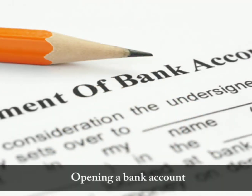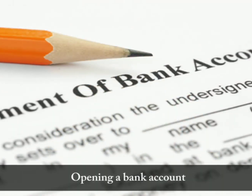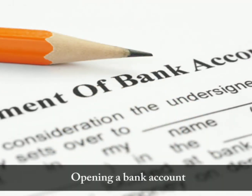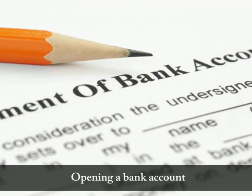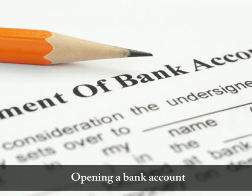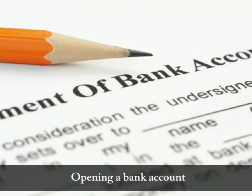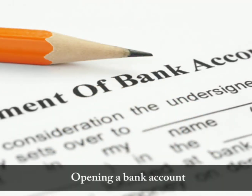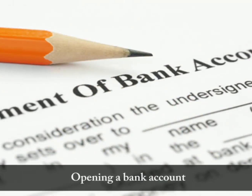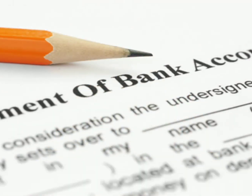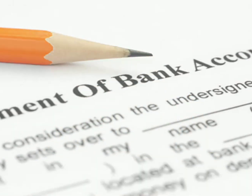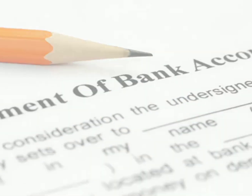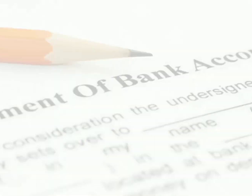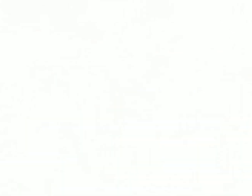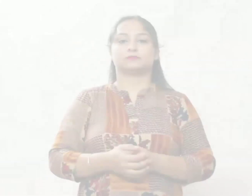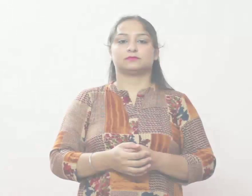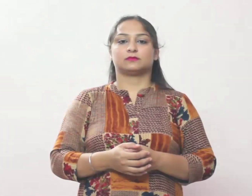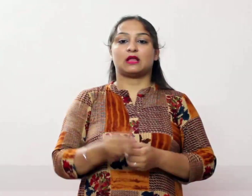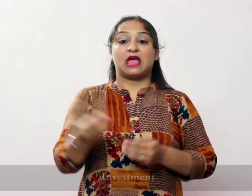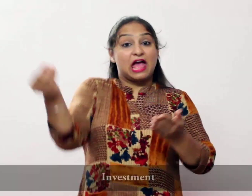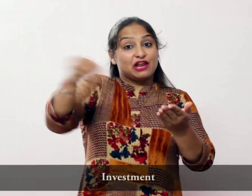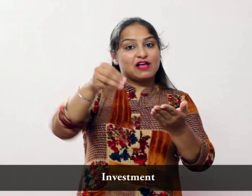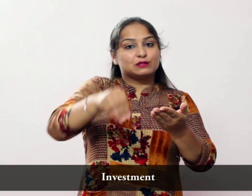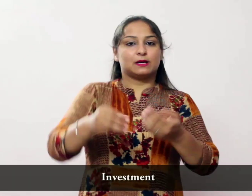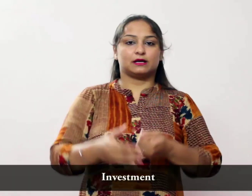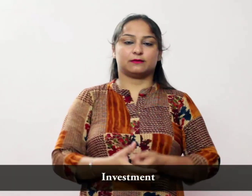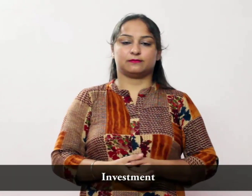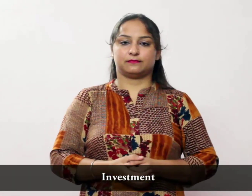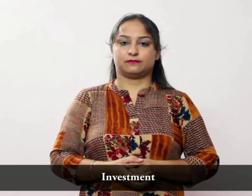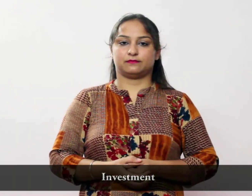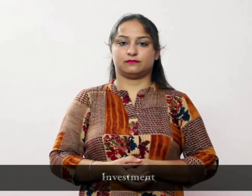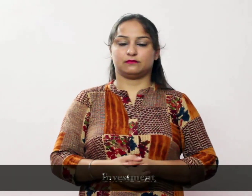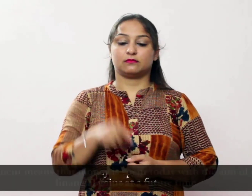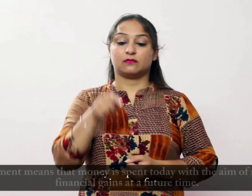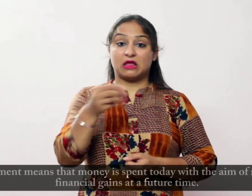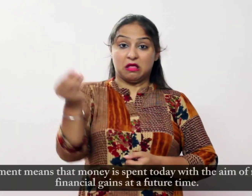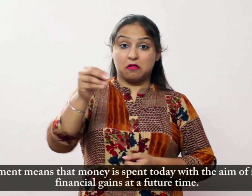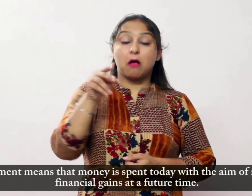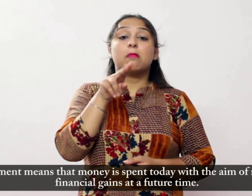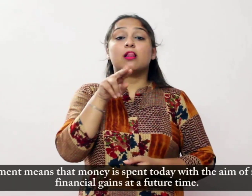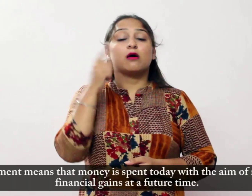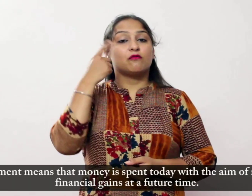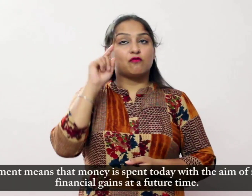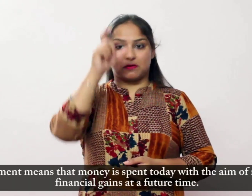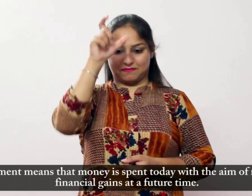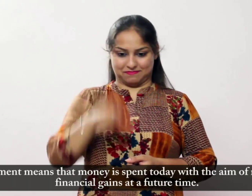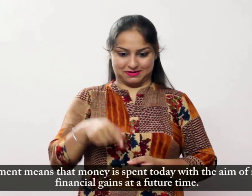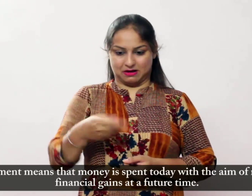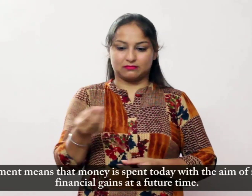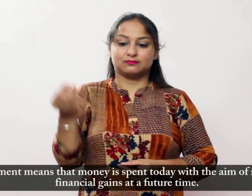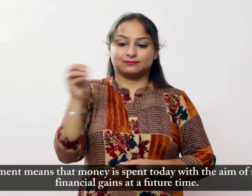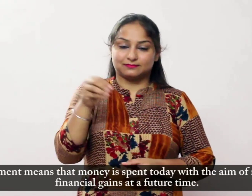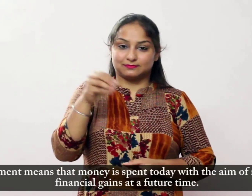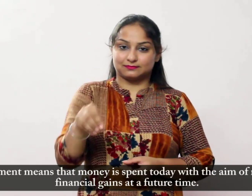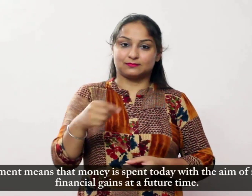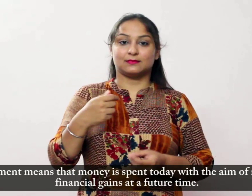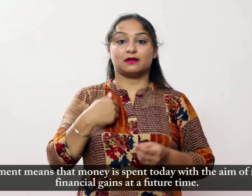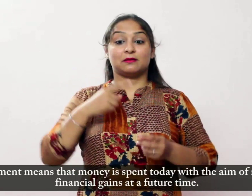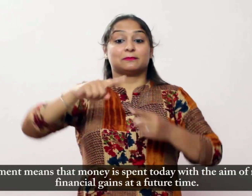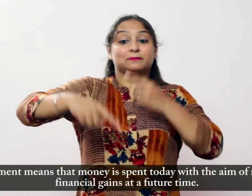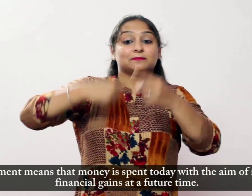खोलना। निवेश। निवेश का अर्थ है कि भविष्य में वित्तीय लाभ प्राप्त करने के उद्देश्य से